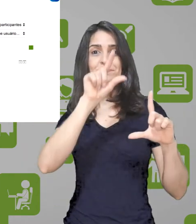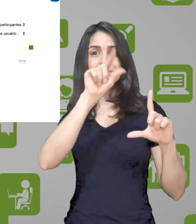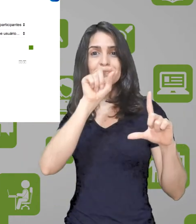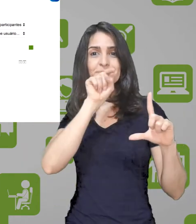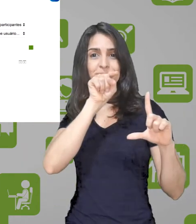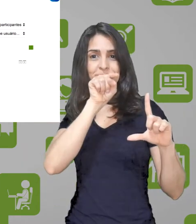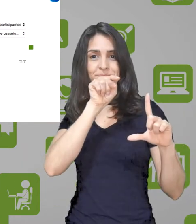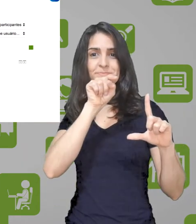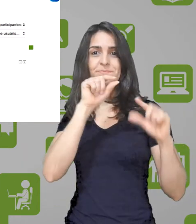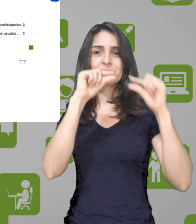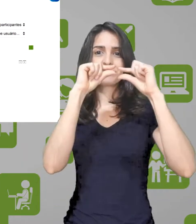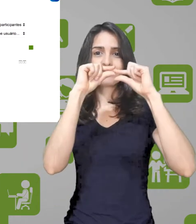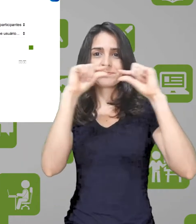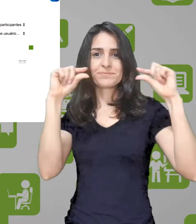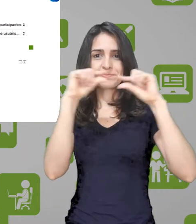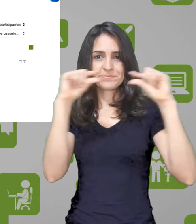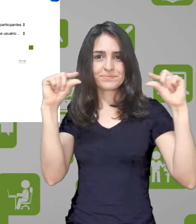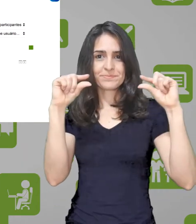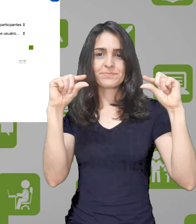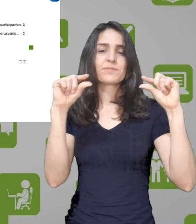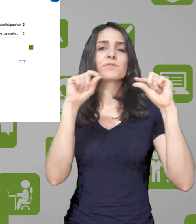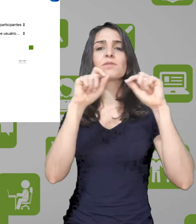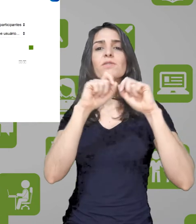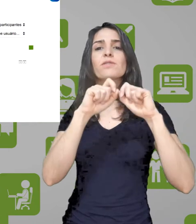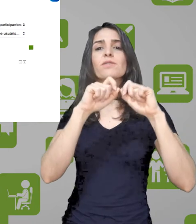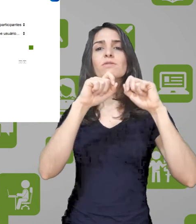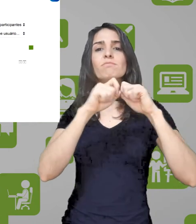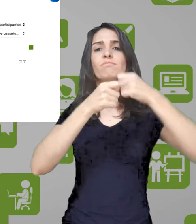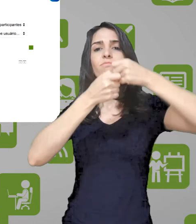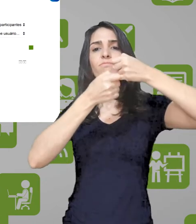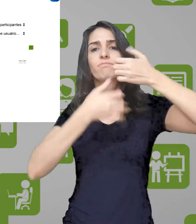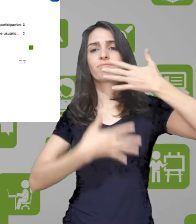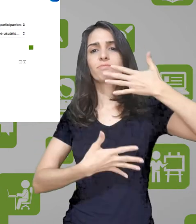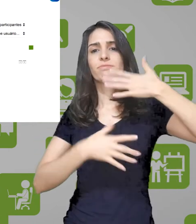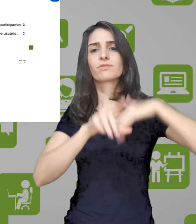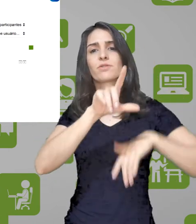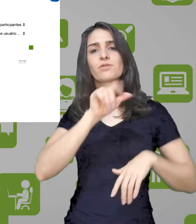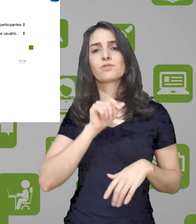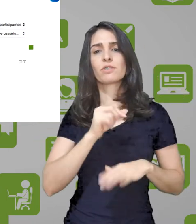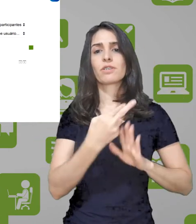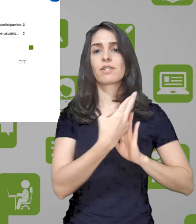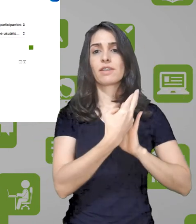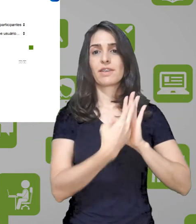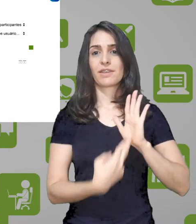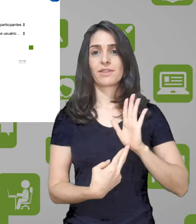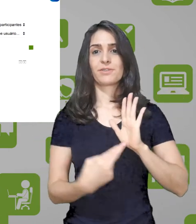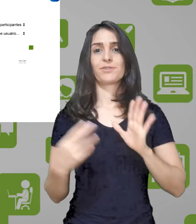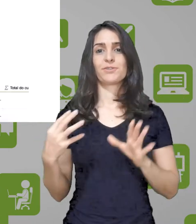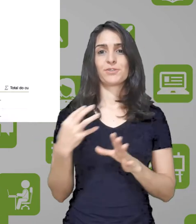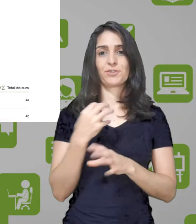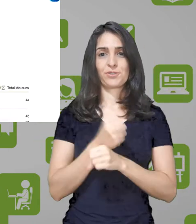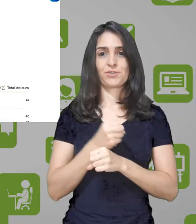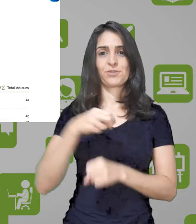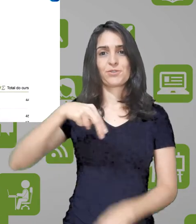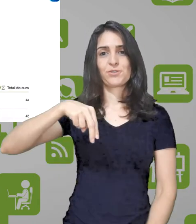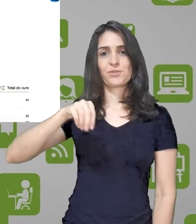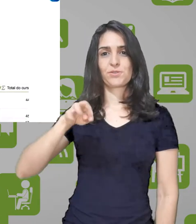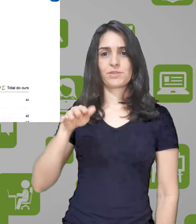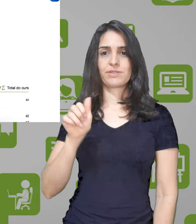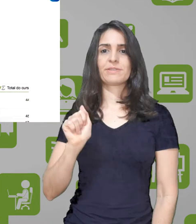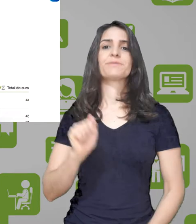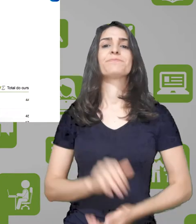eu escolher aqui nessa janelinha quando isso ocorrer eu vou escolher relatório de notas